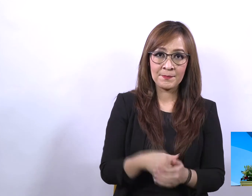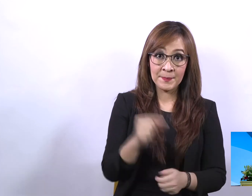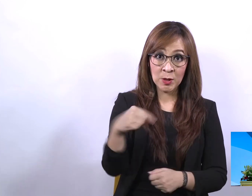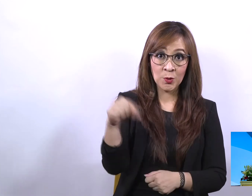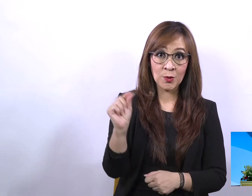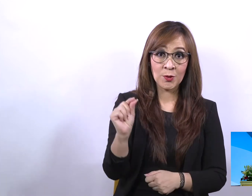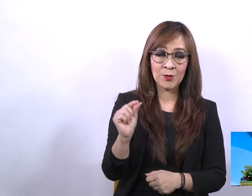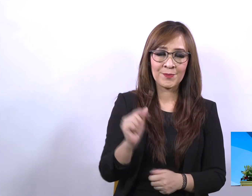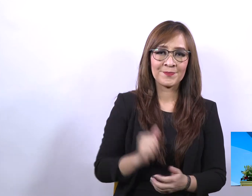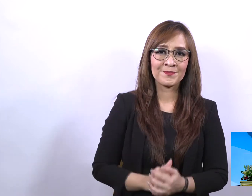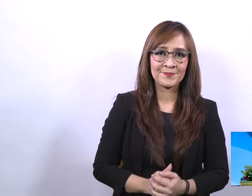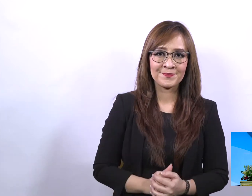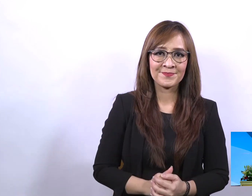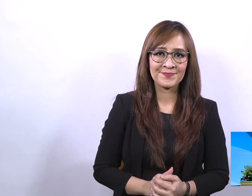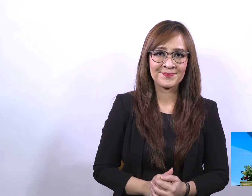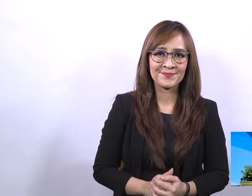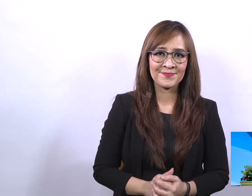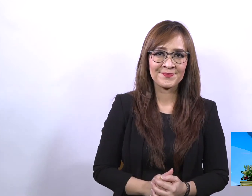yea